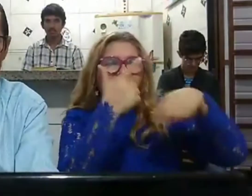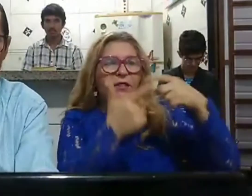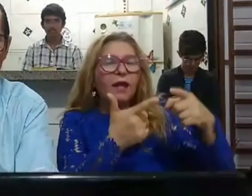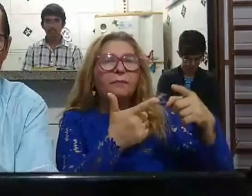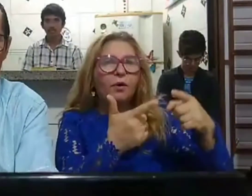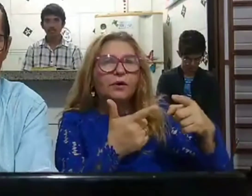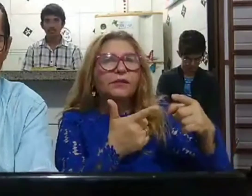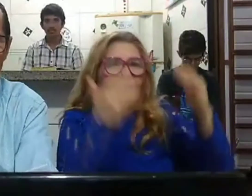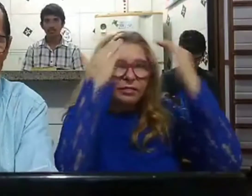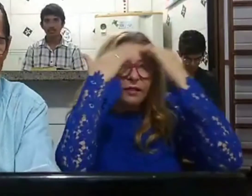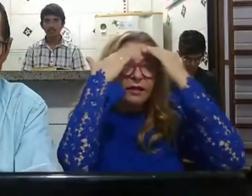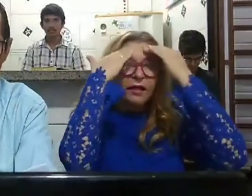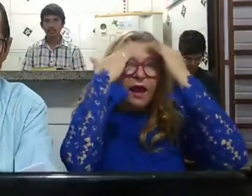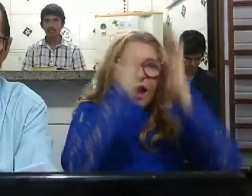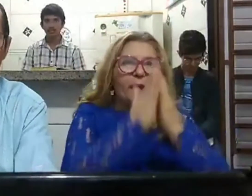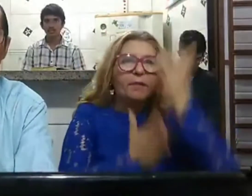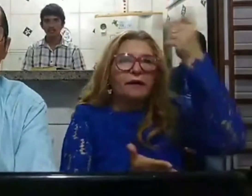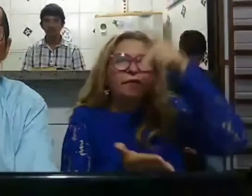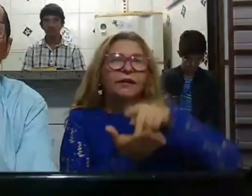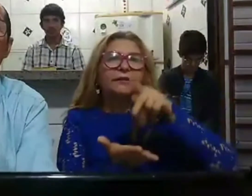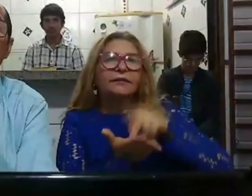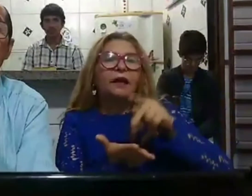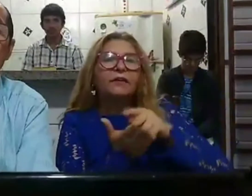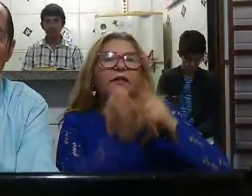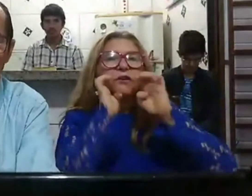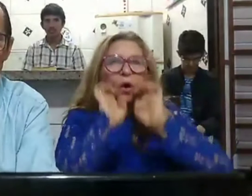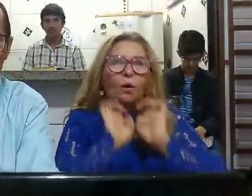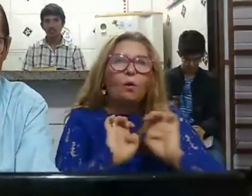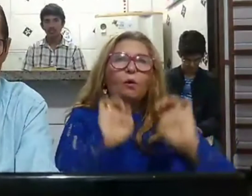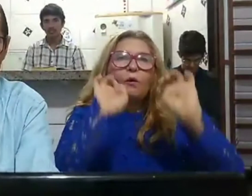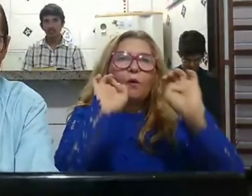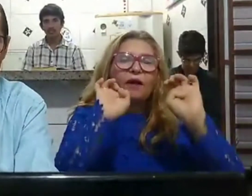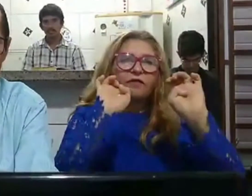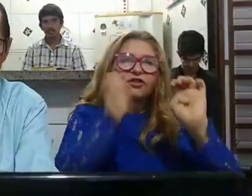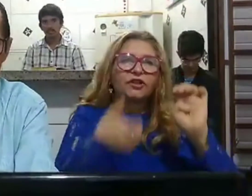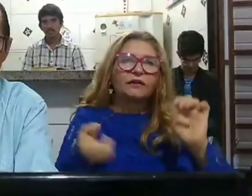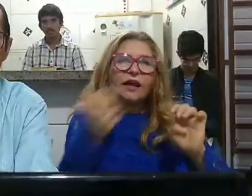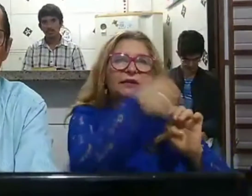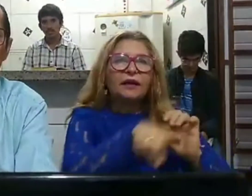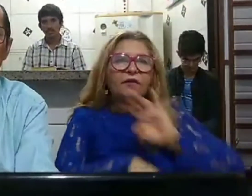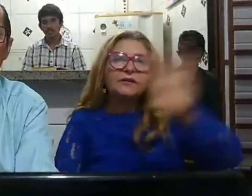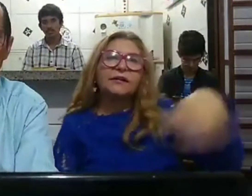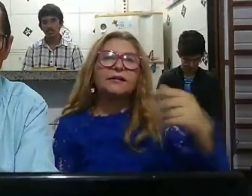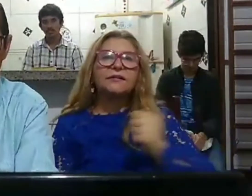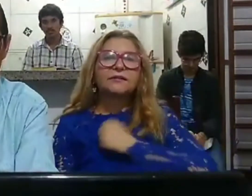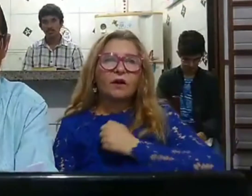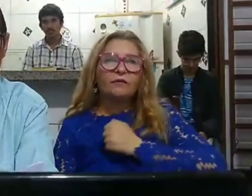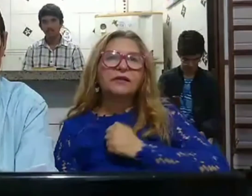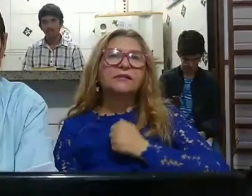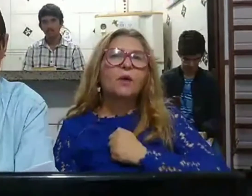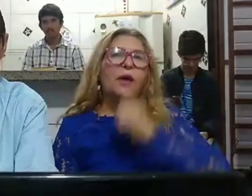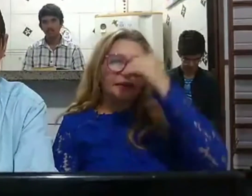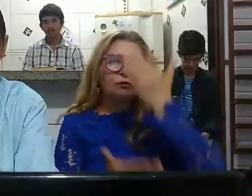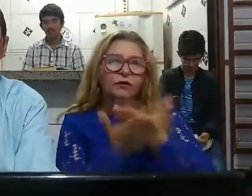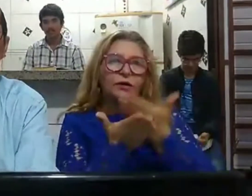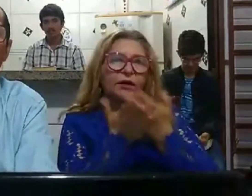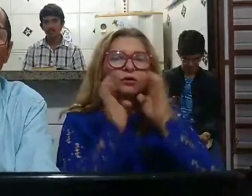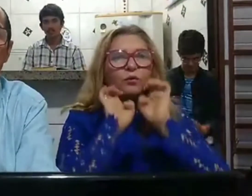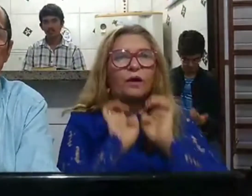ouvistes a palavra da verdade, o evangelho da vossa salvação, tendo nele também